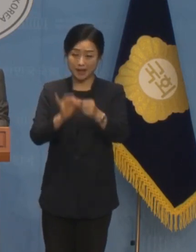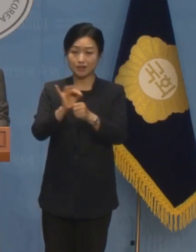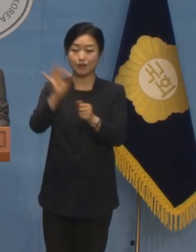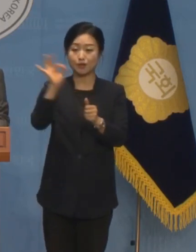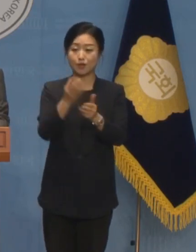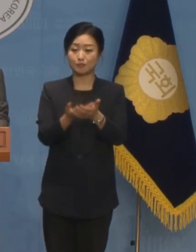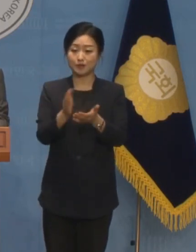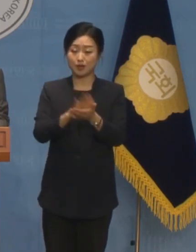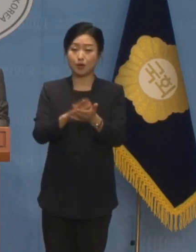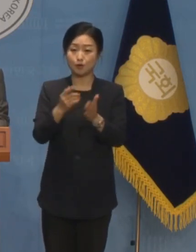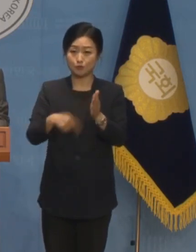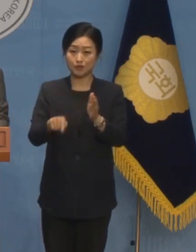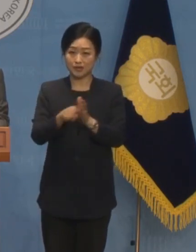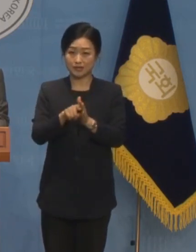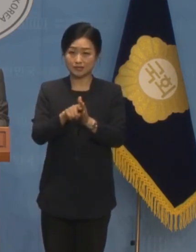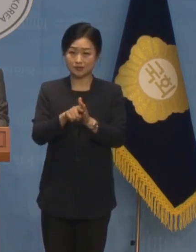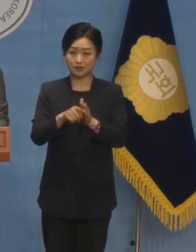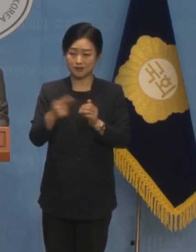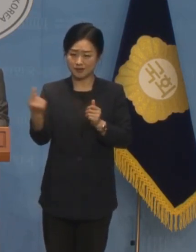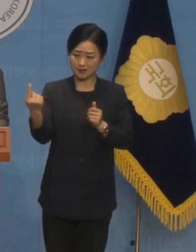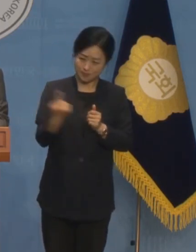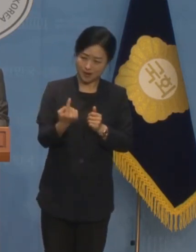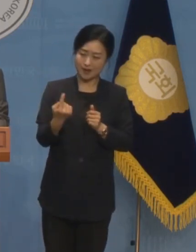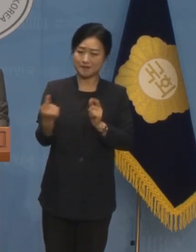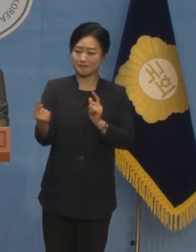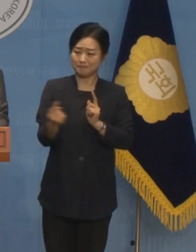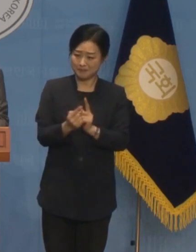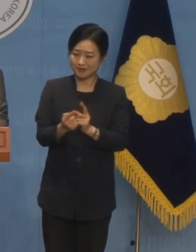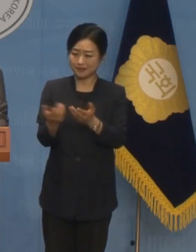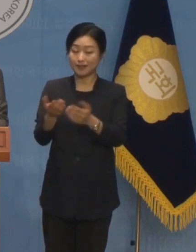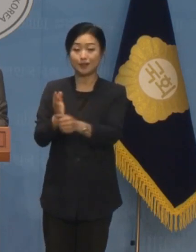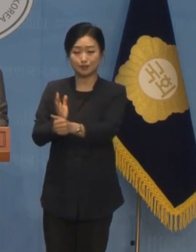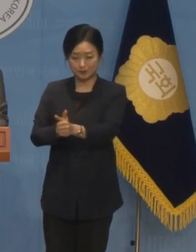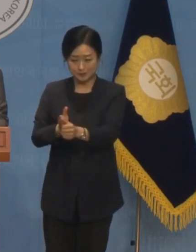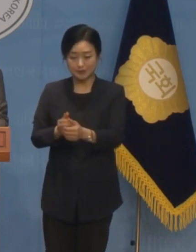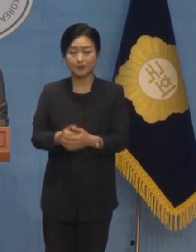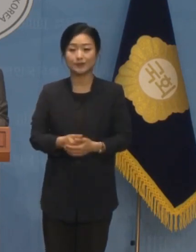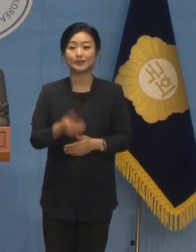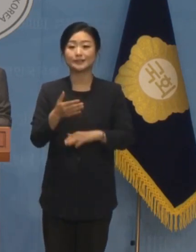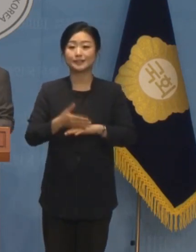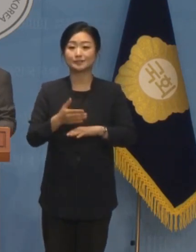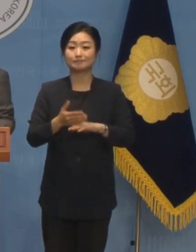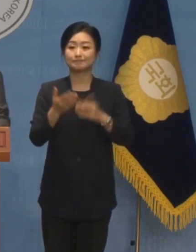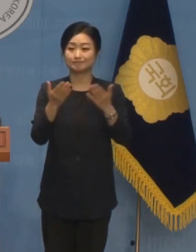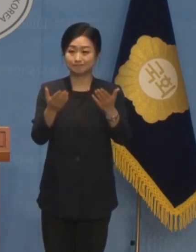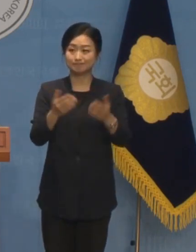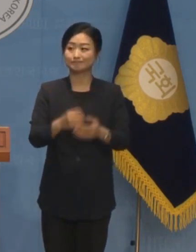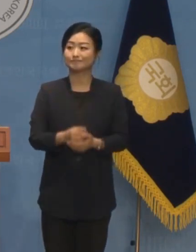한 걸음만 다가와 주시기를 진심으로 당부를 드립니다. 감사합니다.